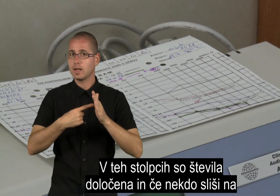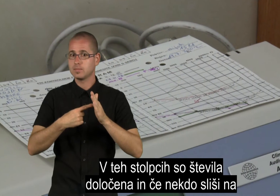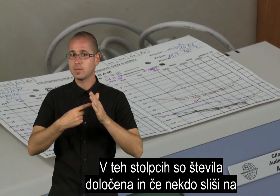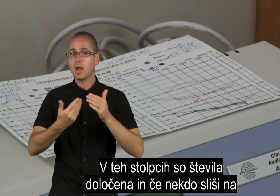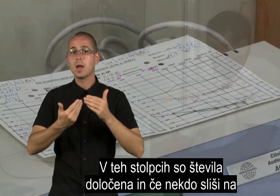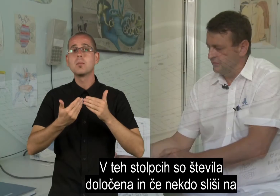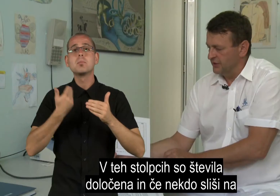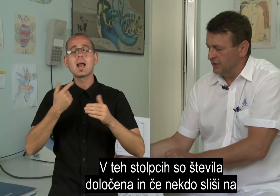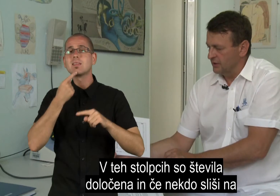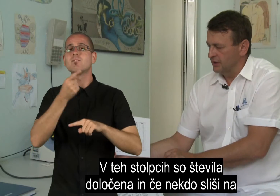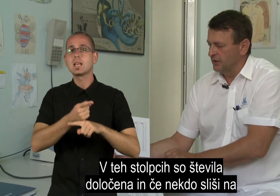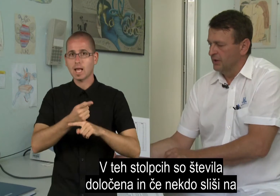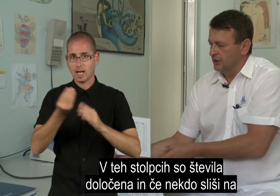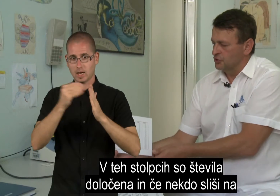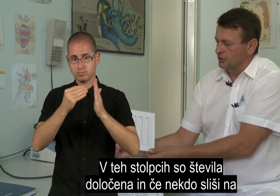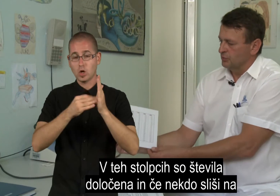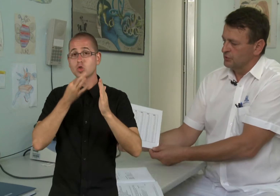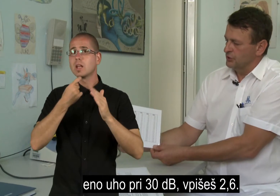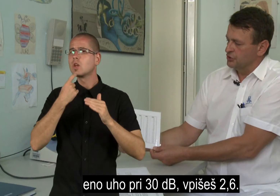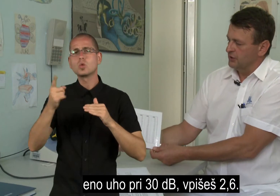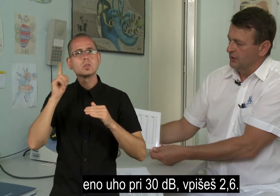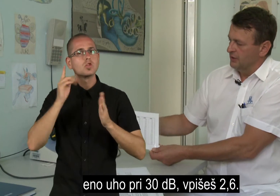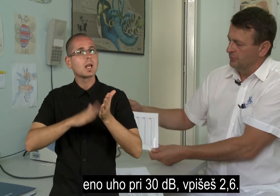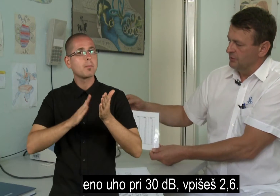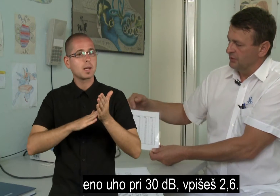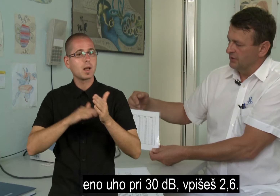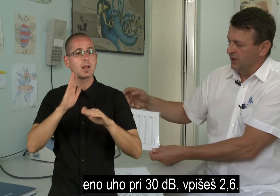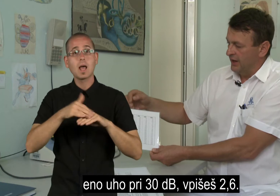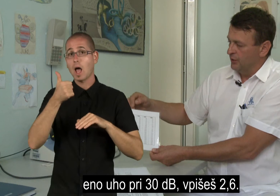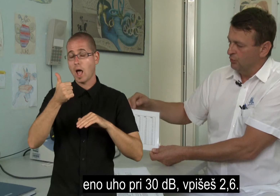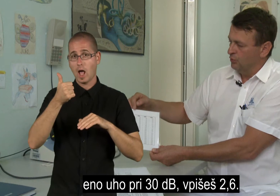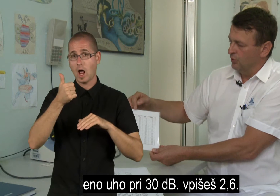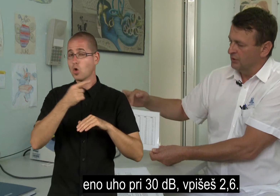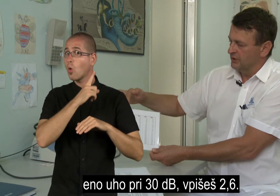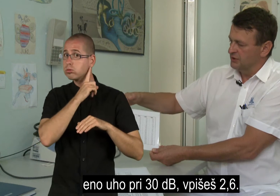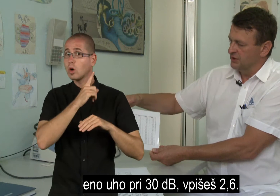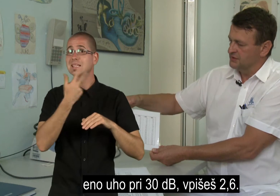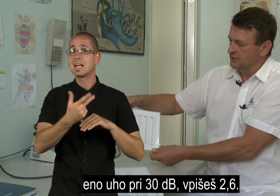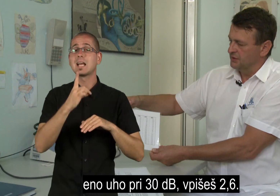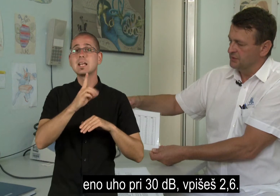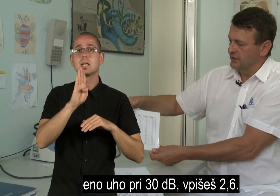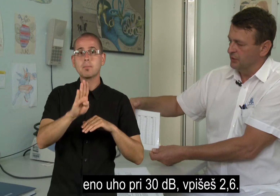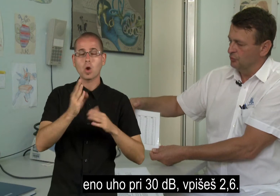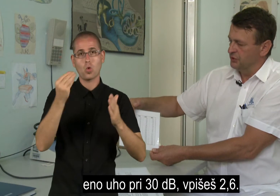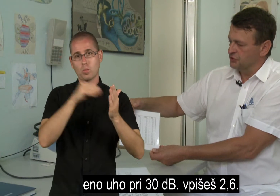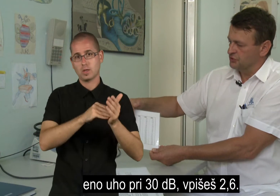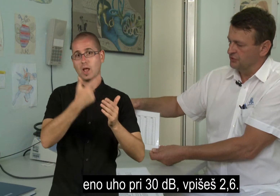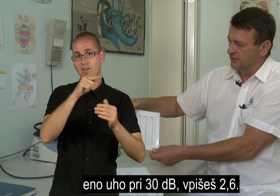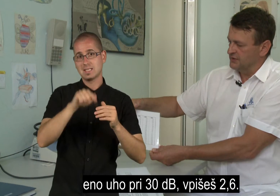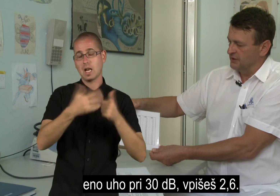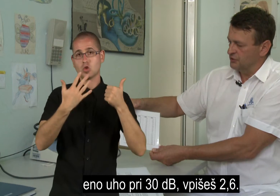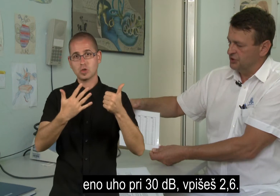številke predefinirane in če nekdo sliši na primer na eno uho na 30 decibelih